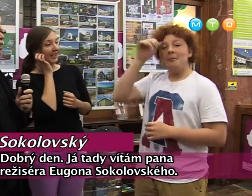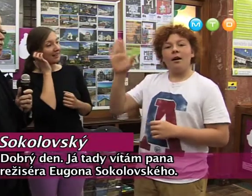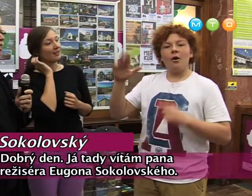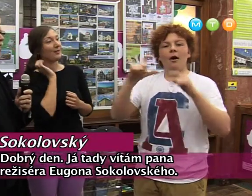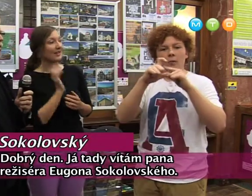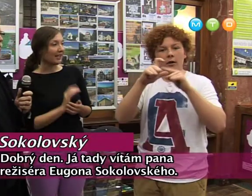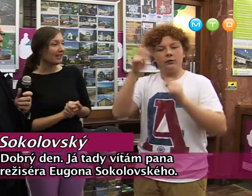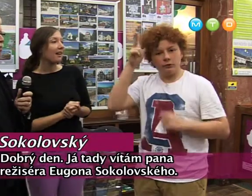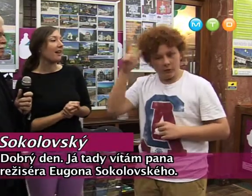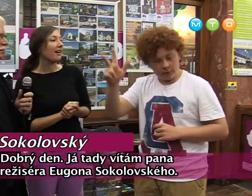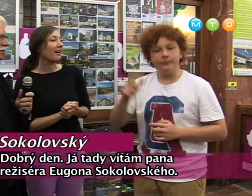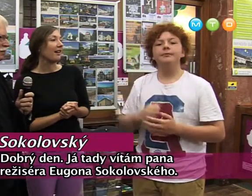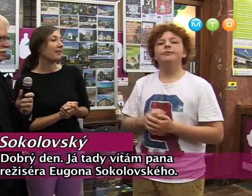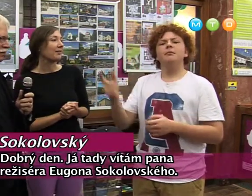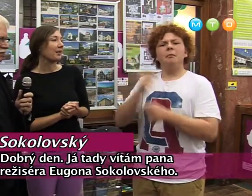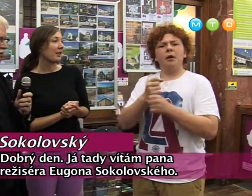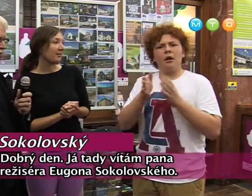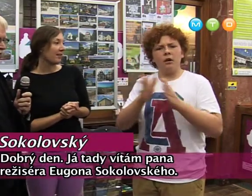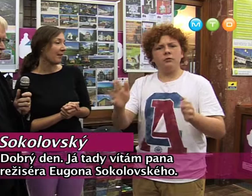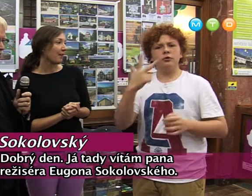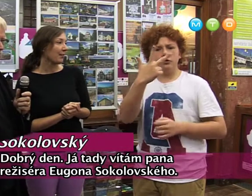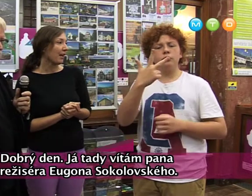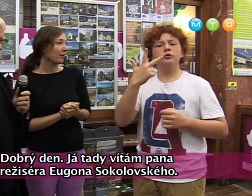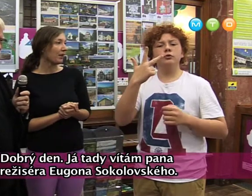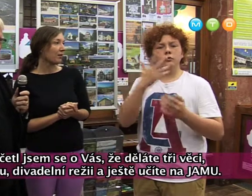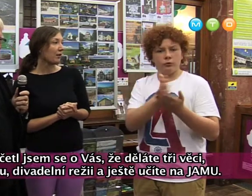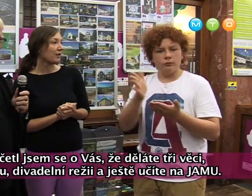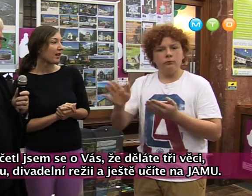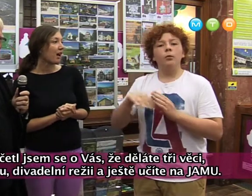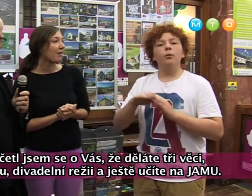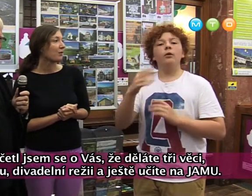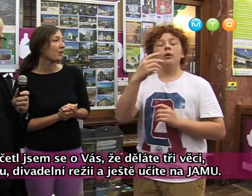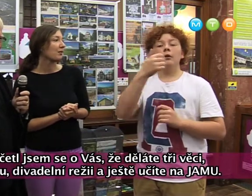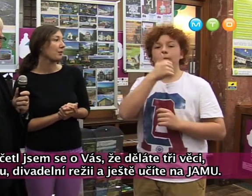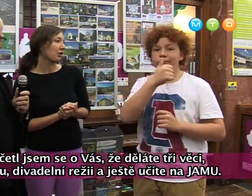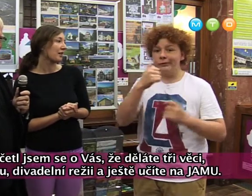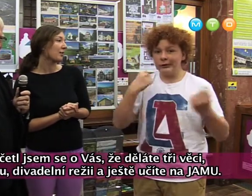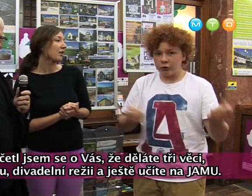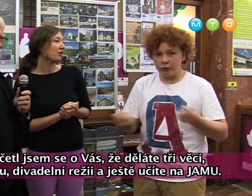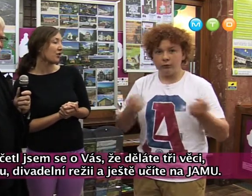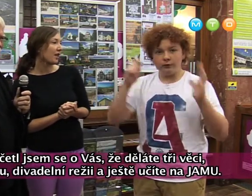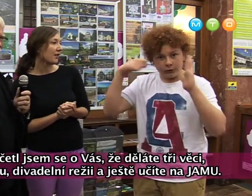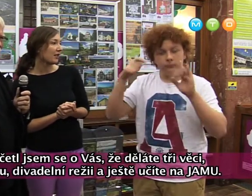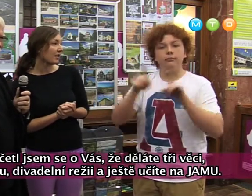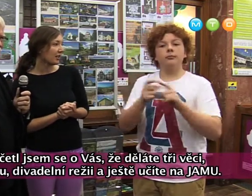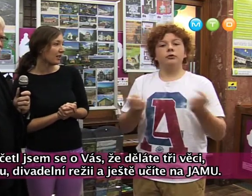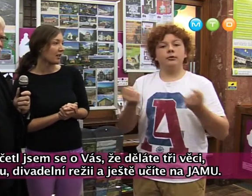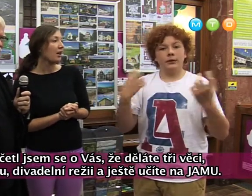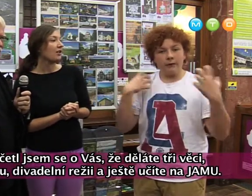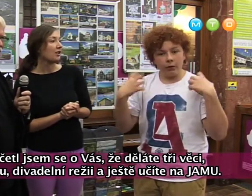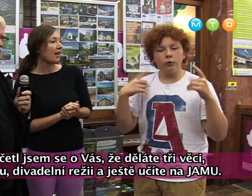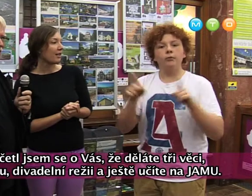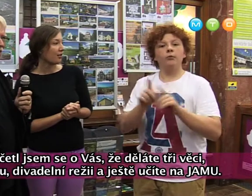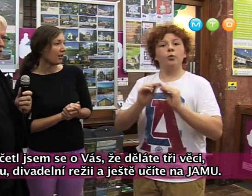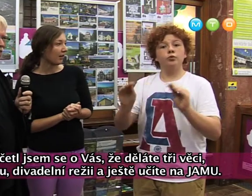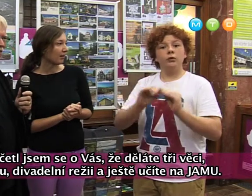A dobrý den, dobrý den. A tady vítám tady pana Eugena Sokolovského a vím, že, nebo dočetl jsem se, on že dělá vlastně tři věci.